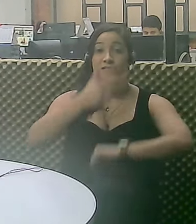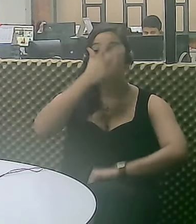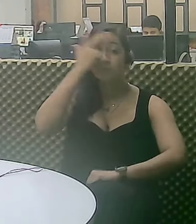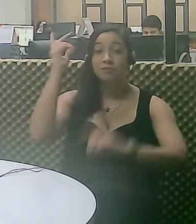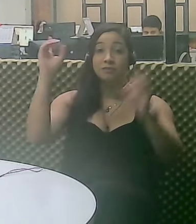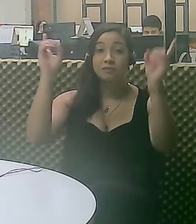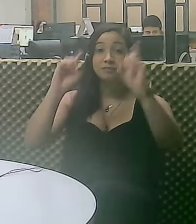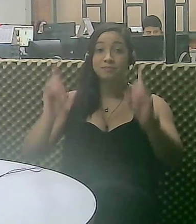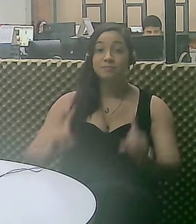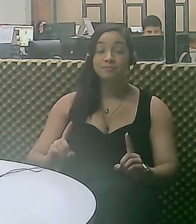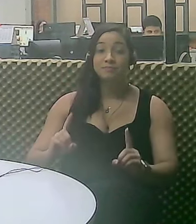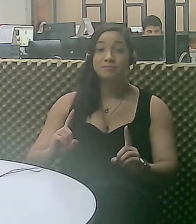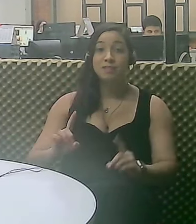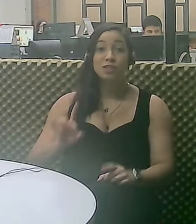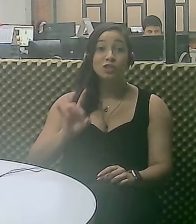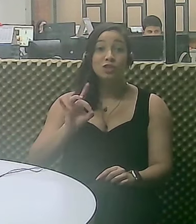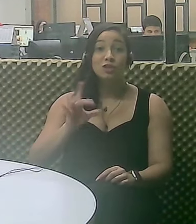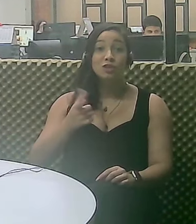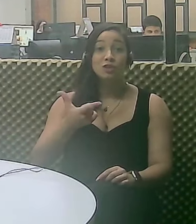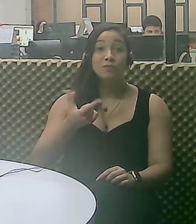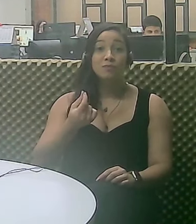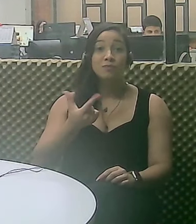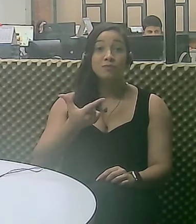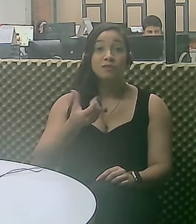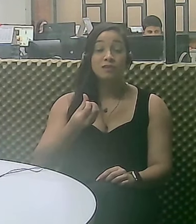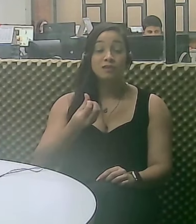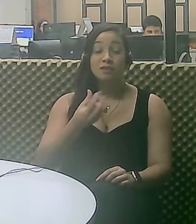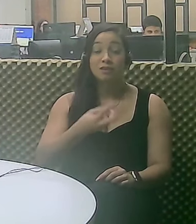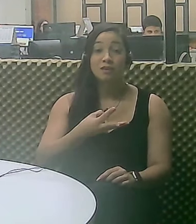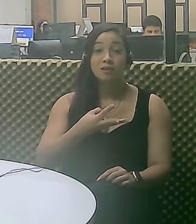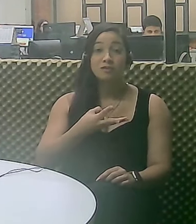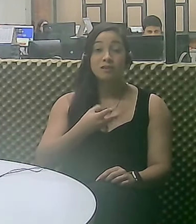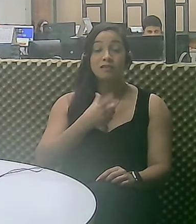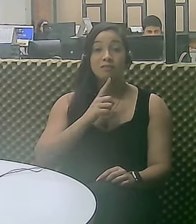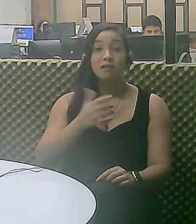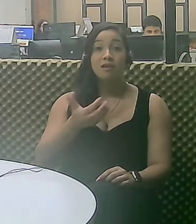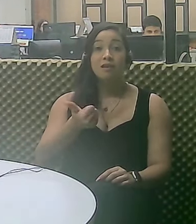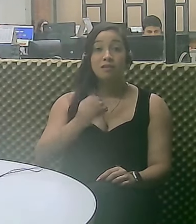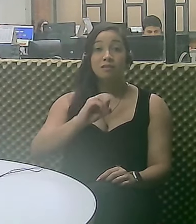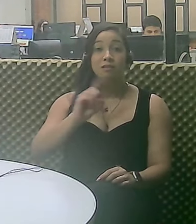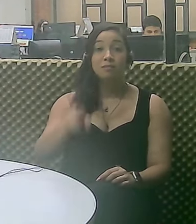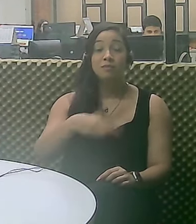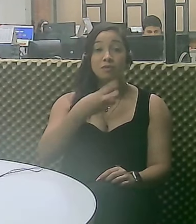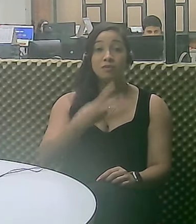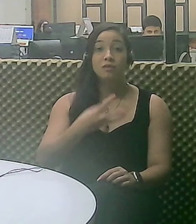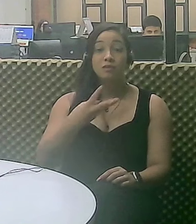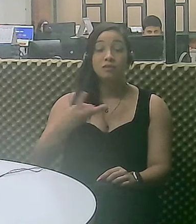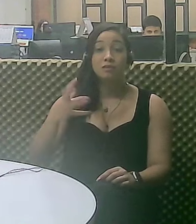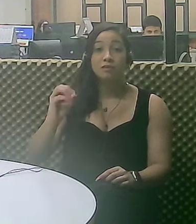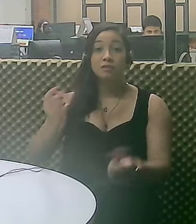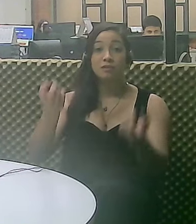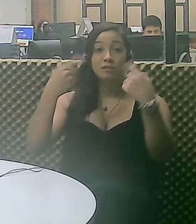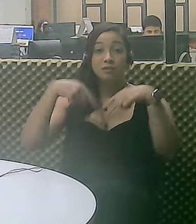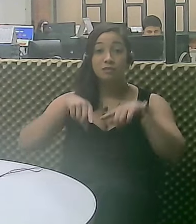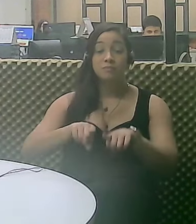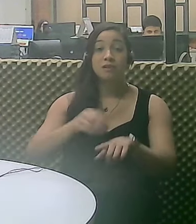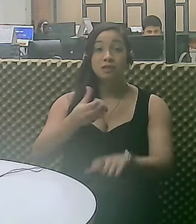com deficiência. Somente em 2023 foram feitos 10.330 empréstimos